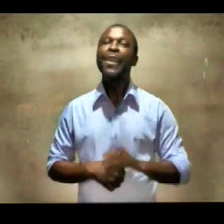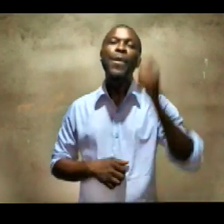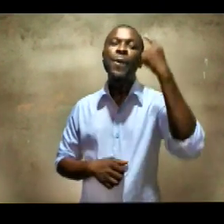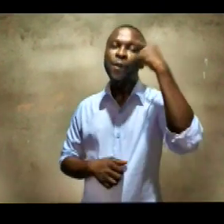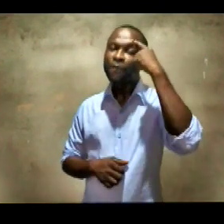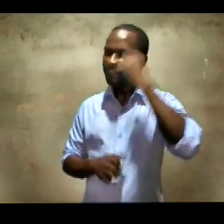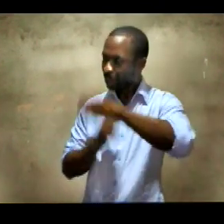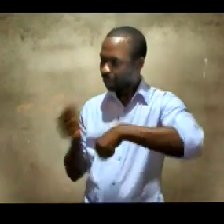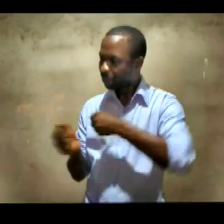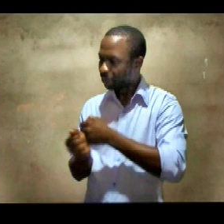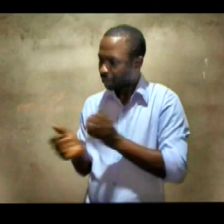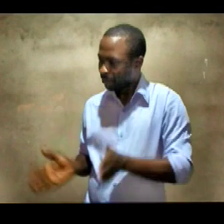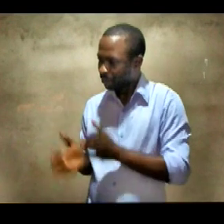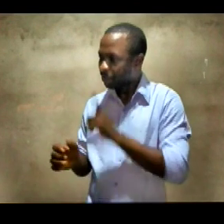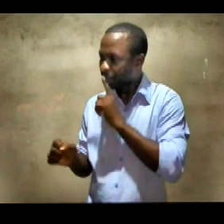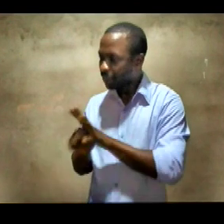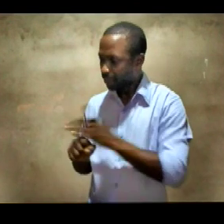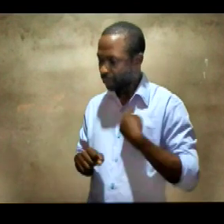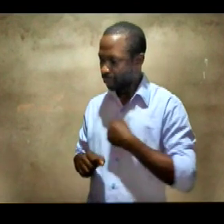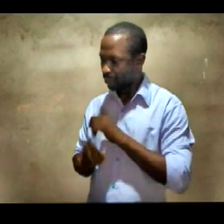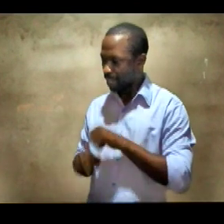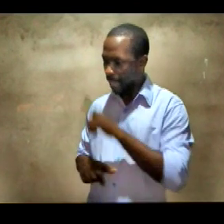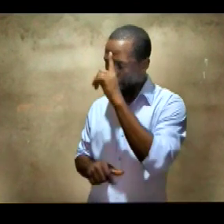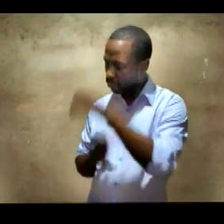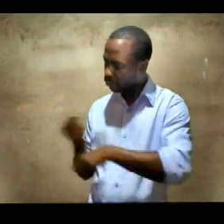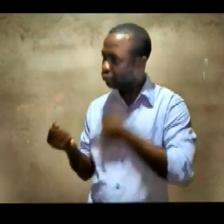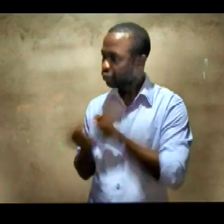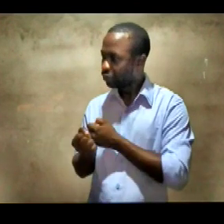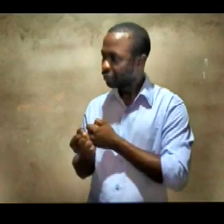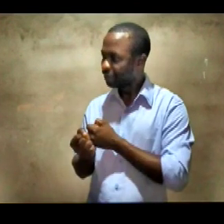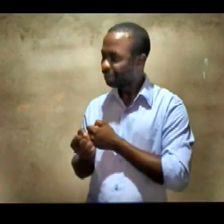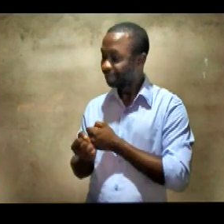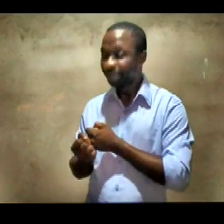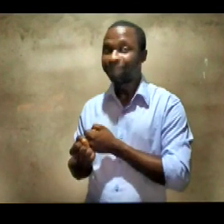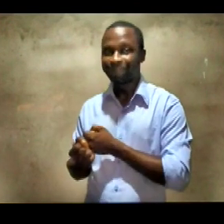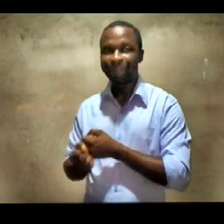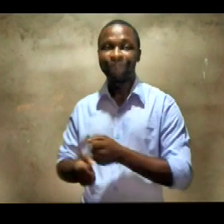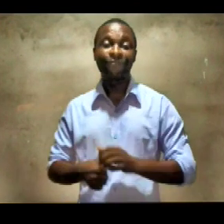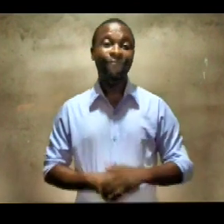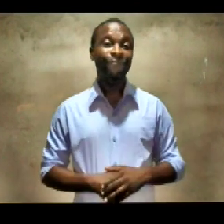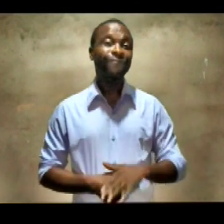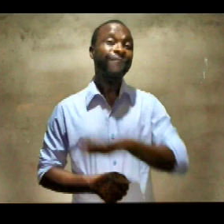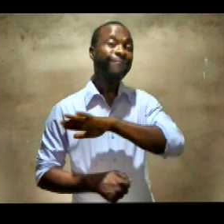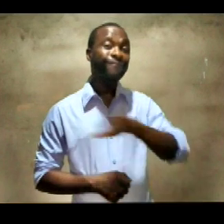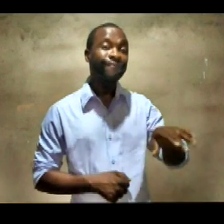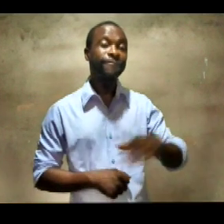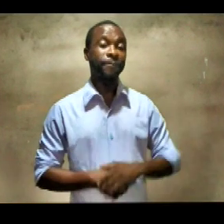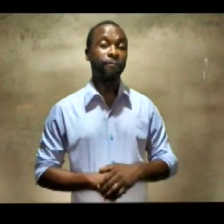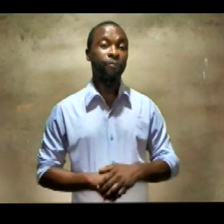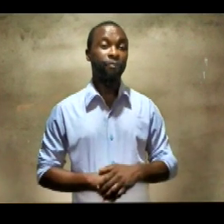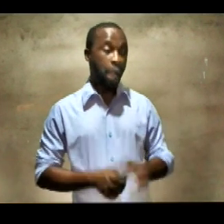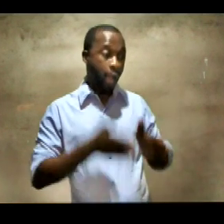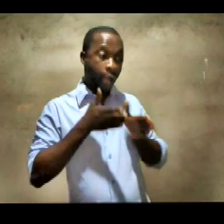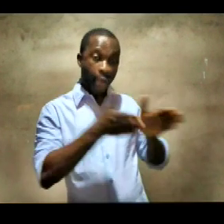maître d'ouvrage a promis son accompagnement et celui de ses collaborateurs. Le bitumage de la